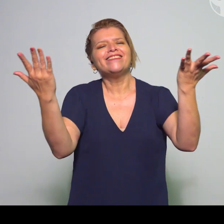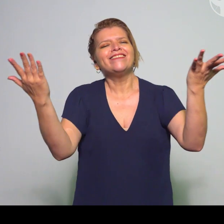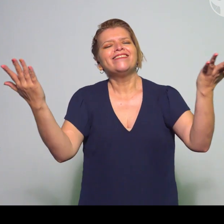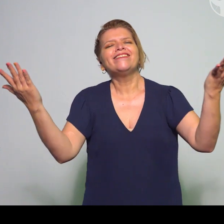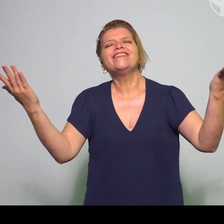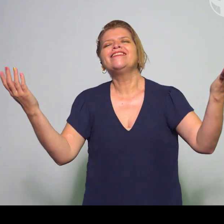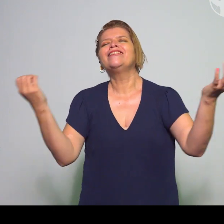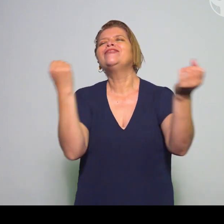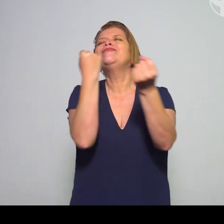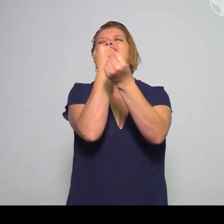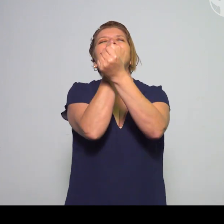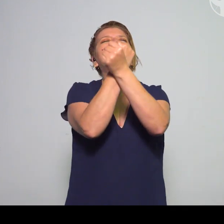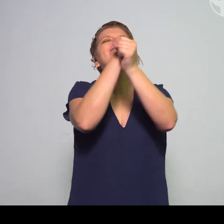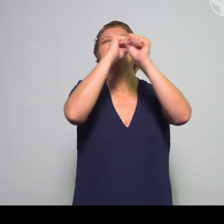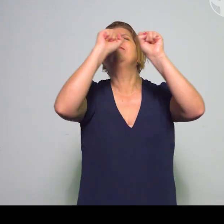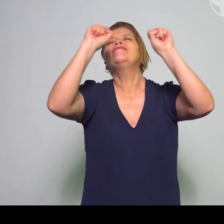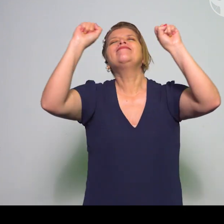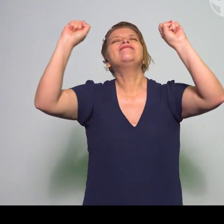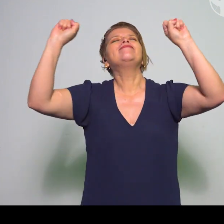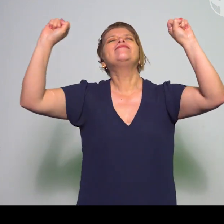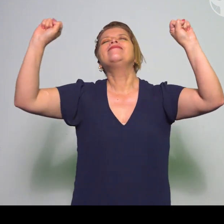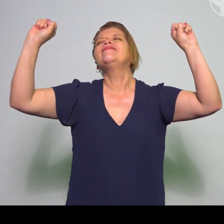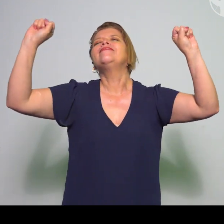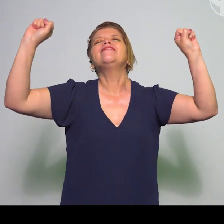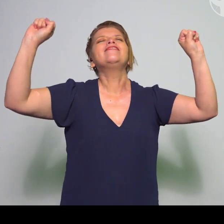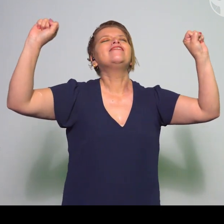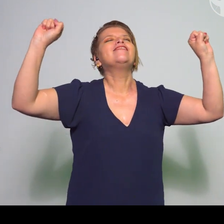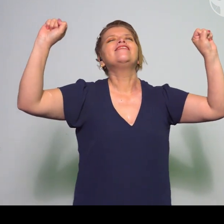para darnos su